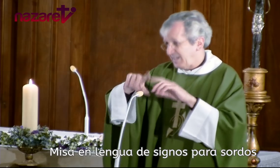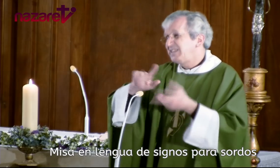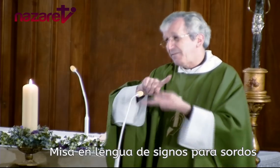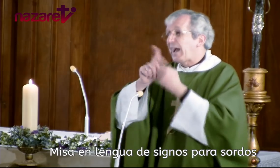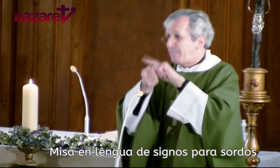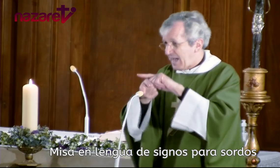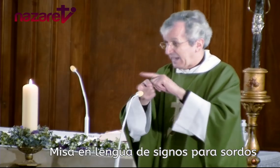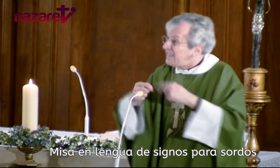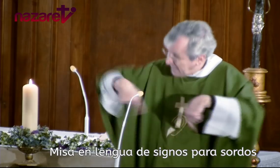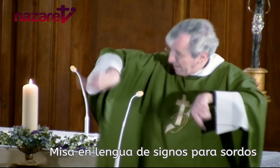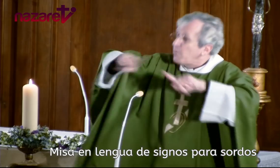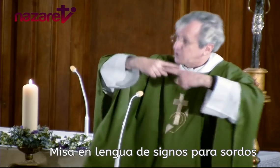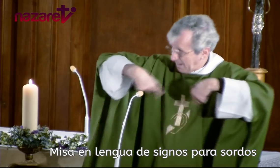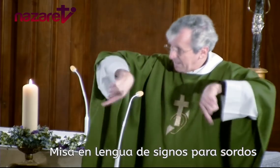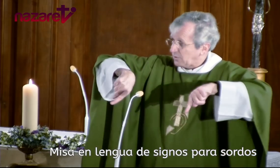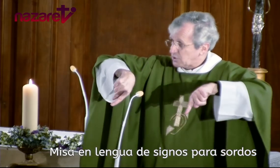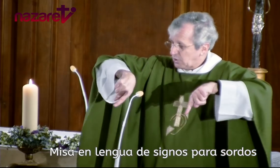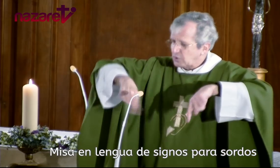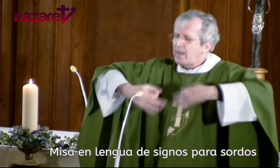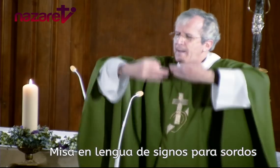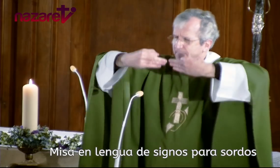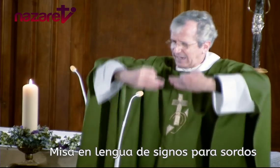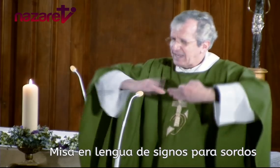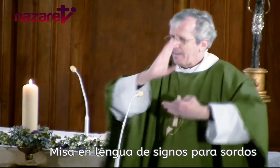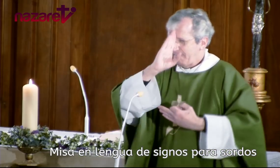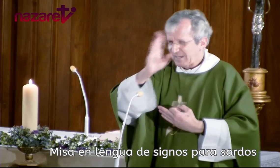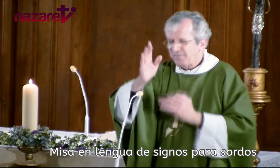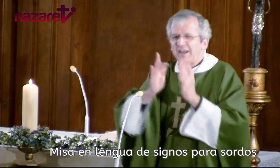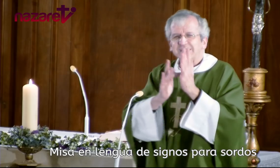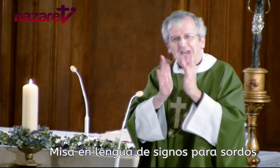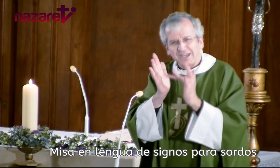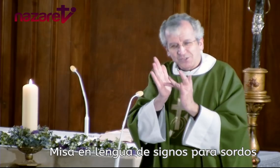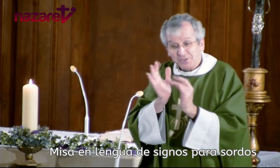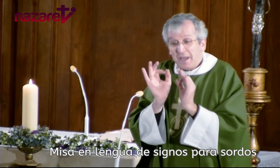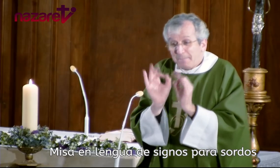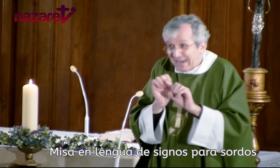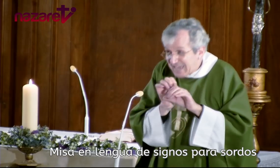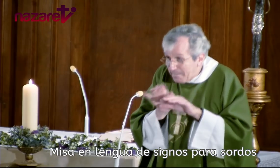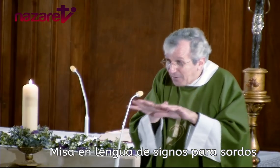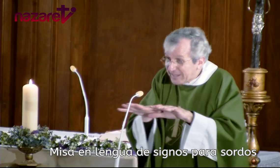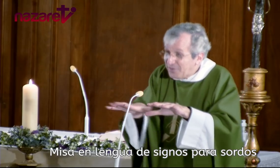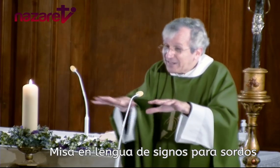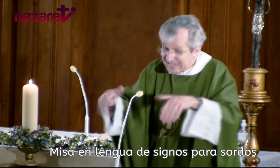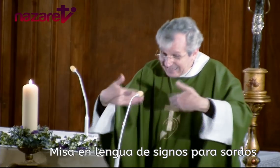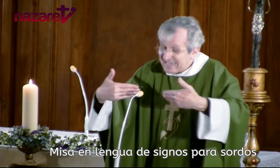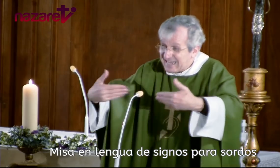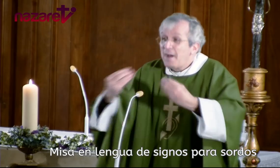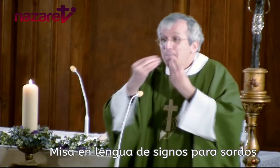debe cambiar, debemos cambiar nosotros para ser más fieles a Jesús, para ser portadores de esa